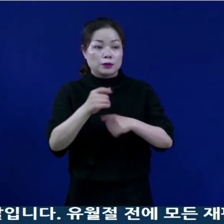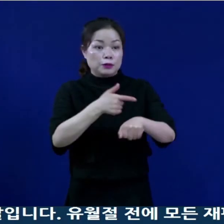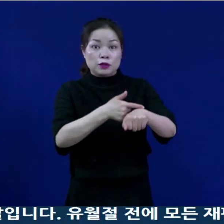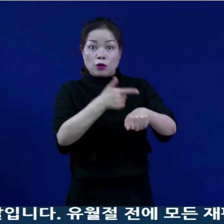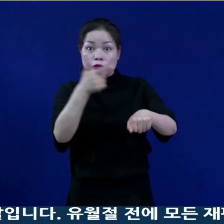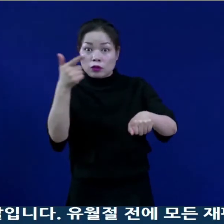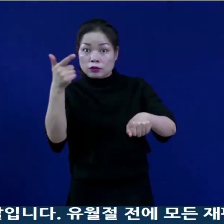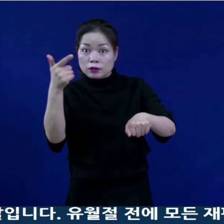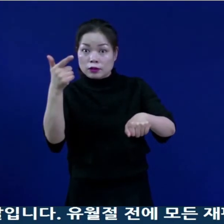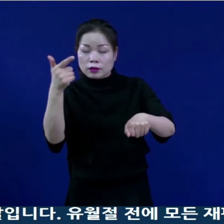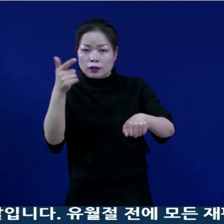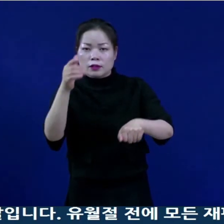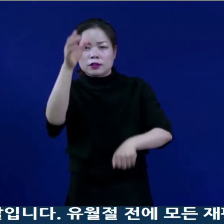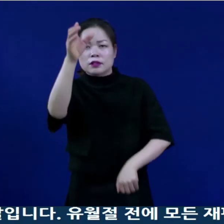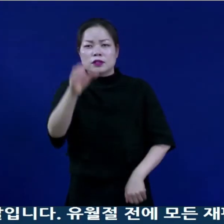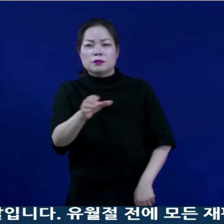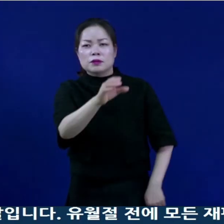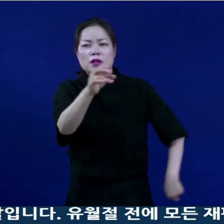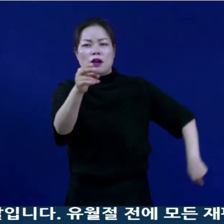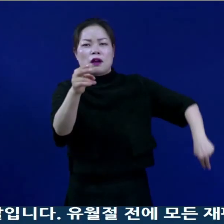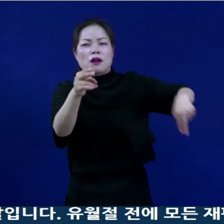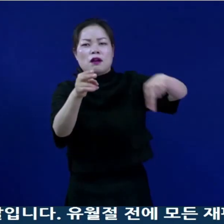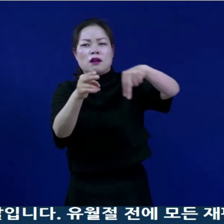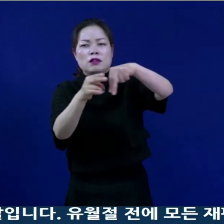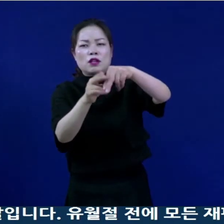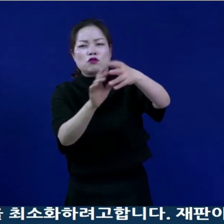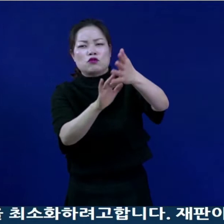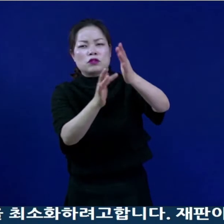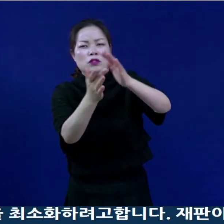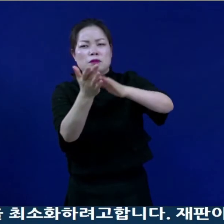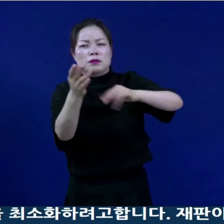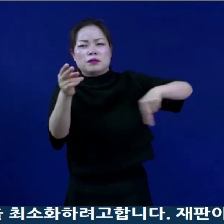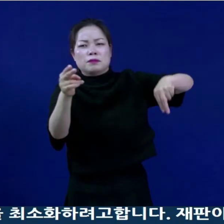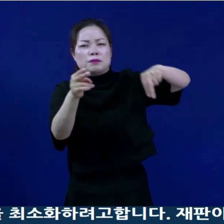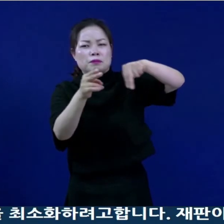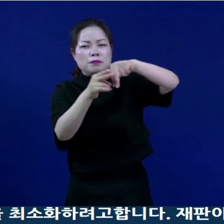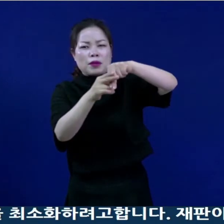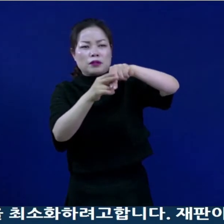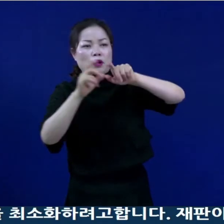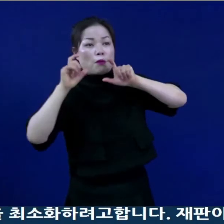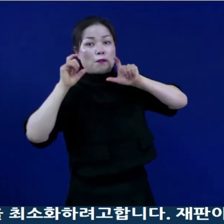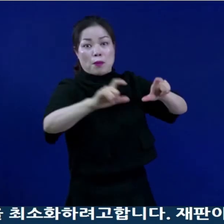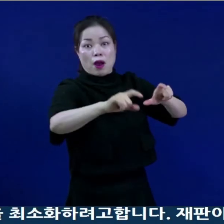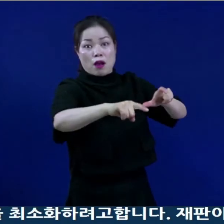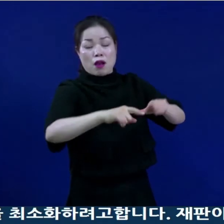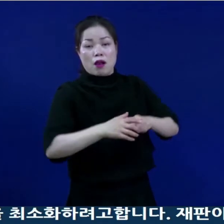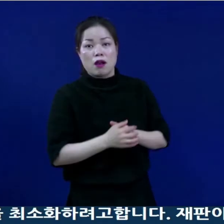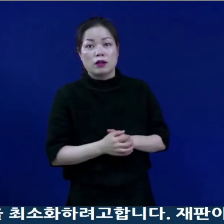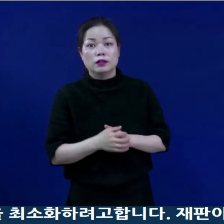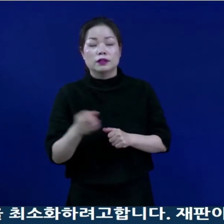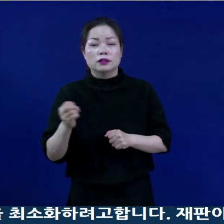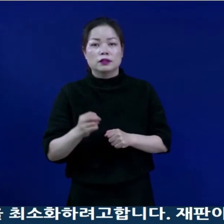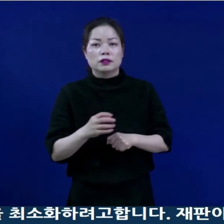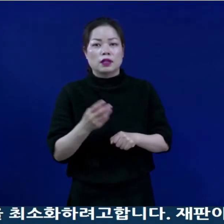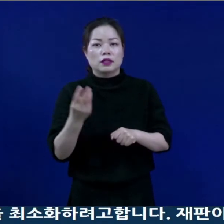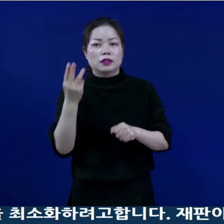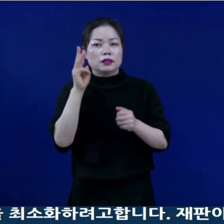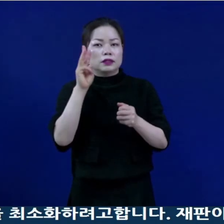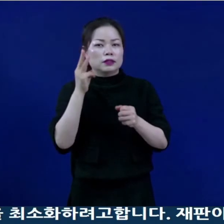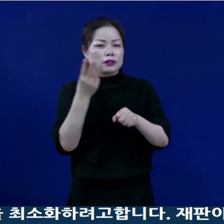6시에 십자가형이 예수님께 선고됩니다. 그리고 3시간